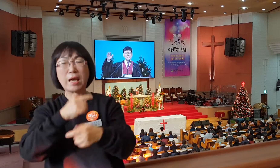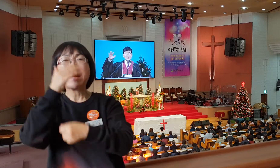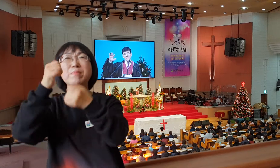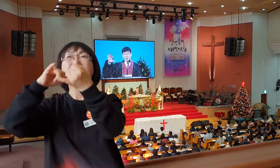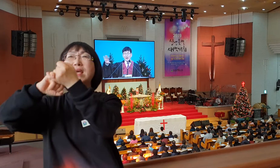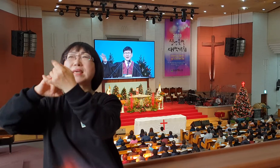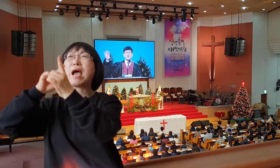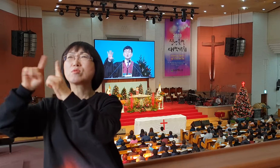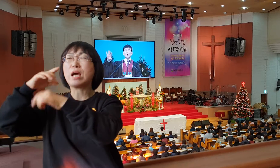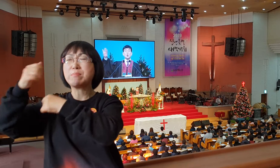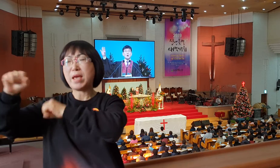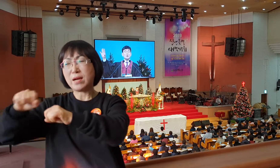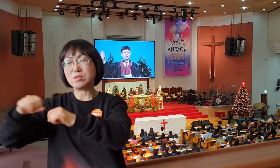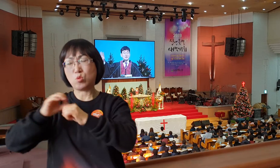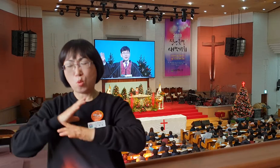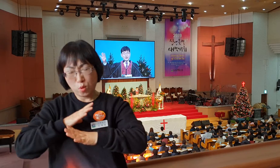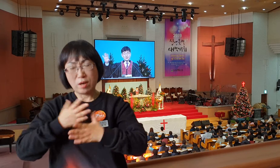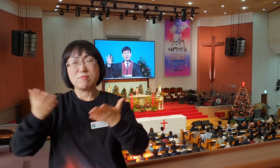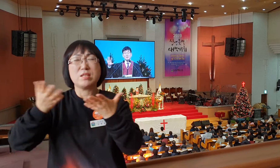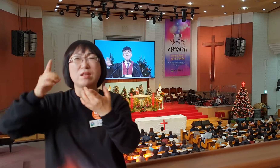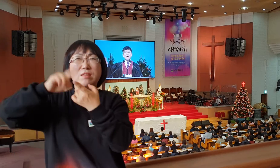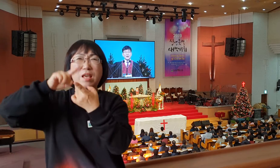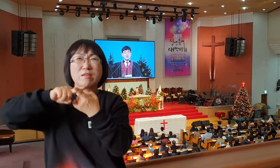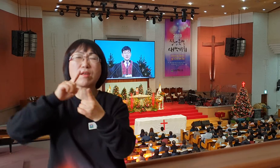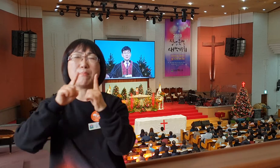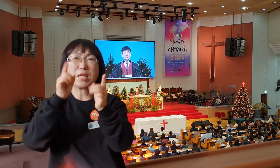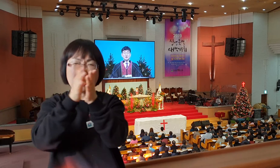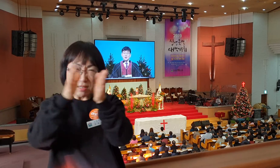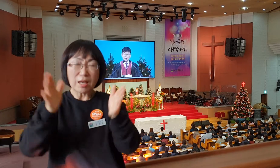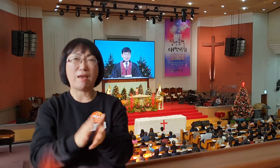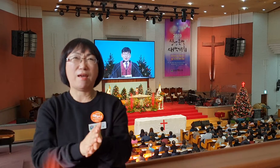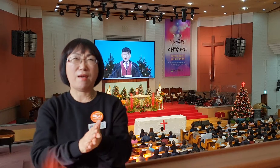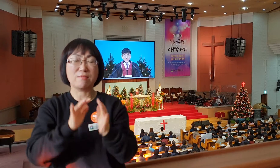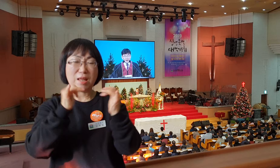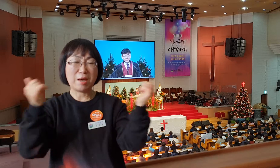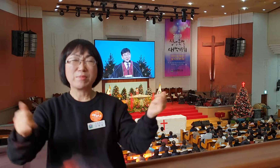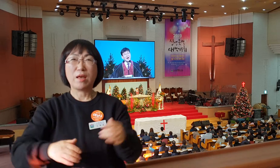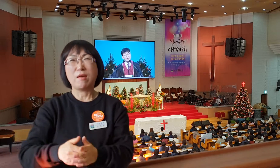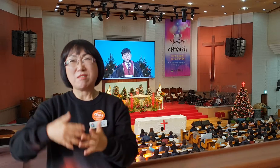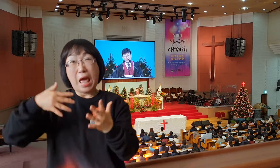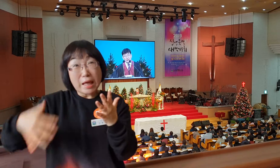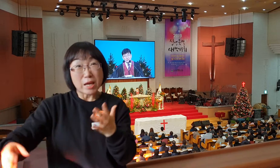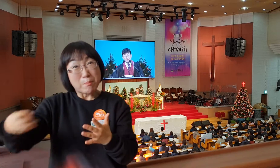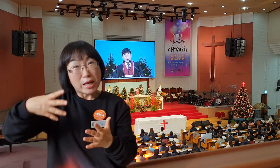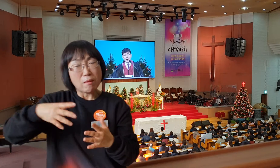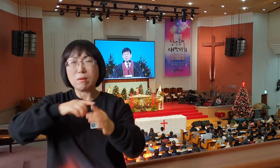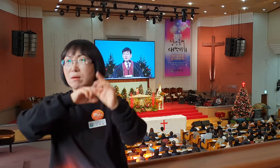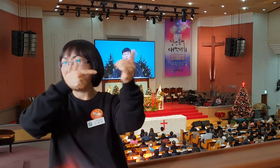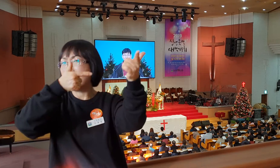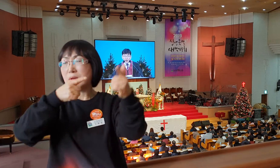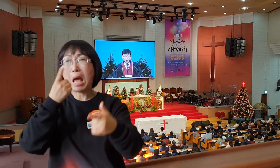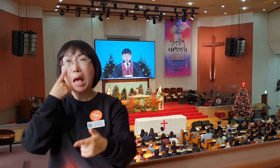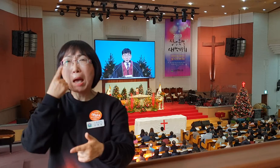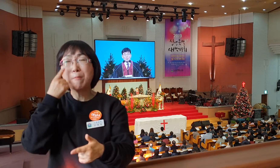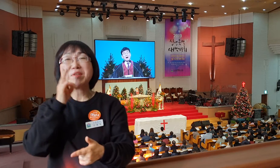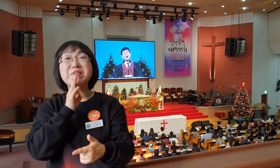말해요 하나님의 행하신 놀라운 일들에 대해서 말하기 시작해보셔요 사람들이 대단하다고 아닙니다 한번